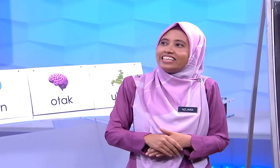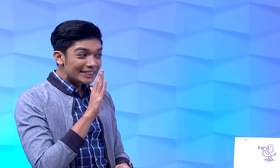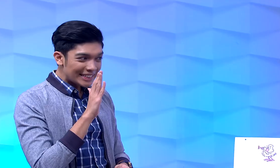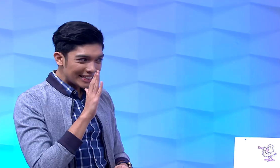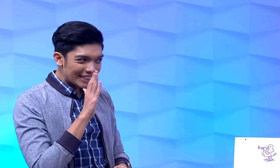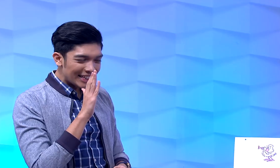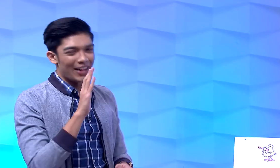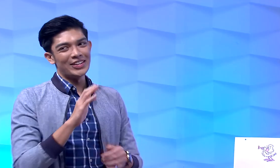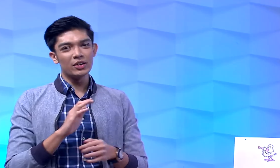yee